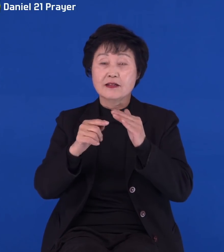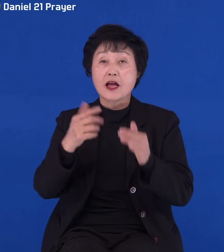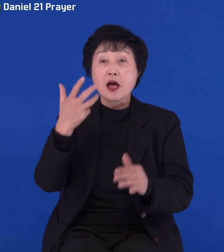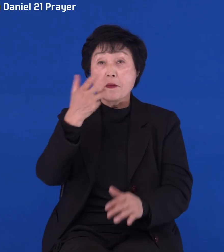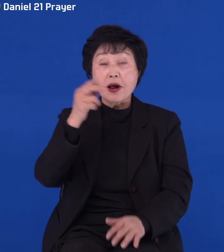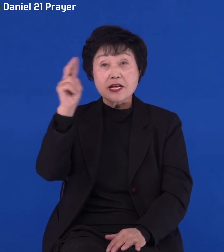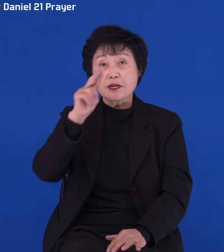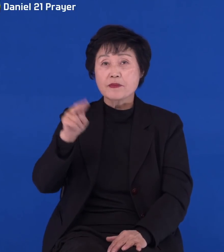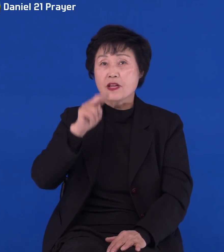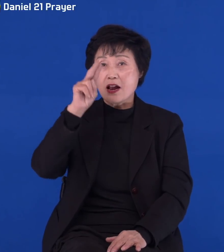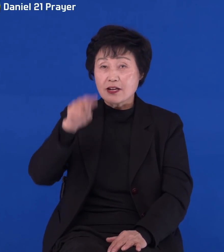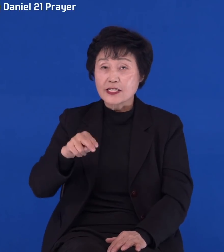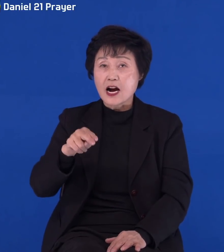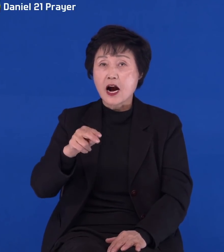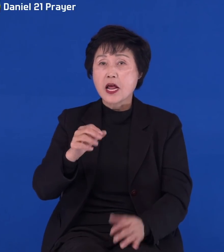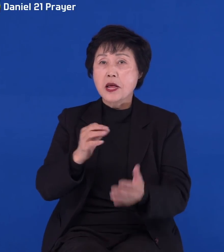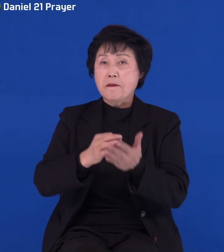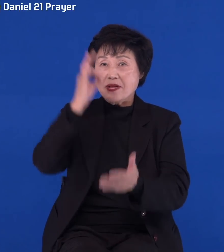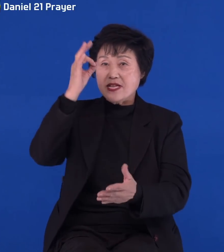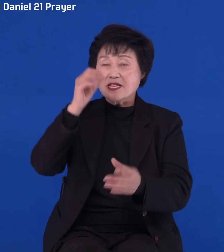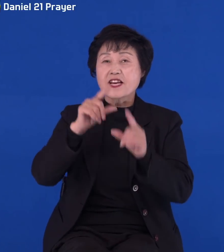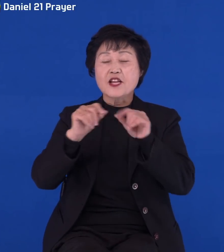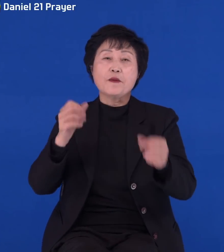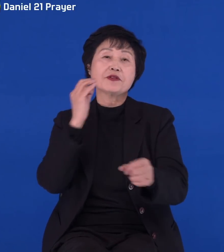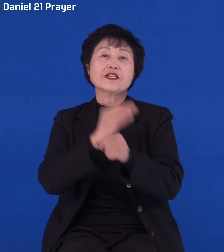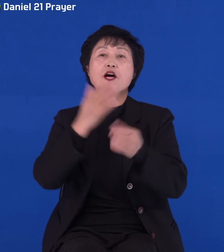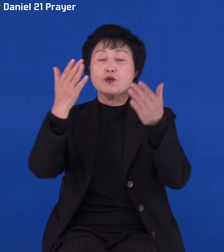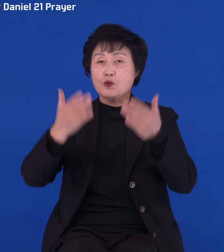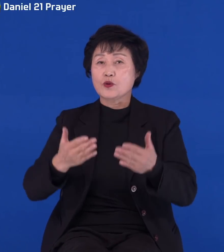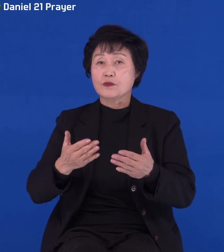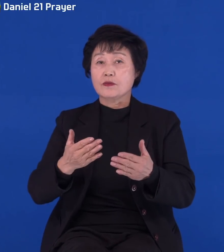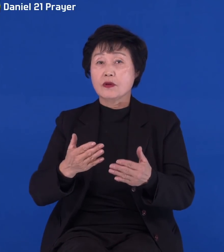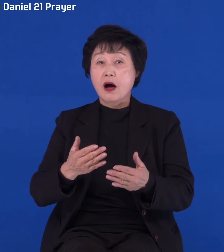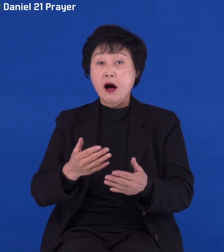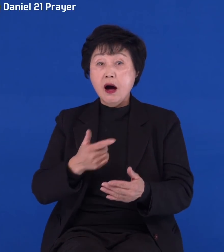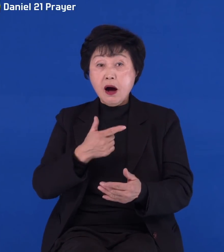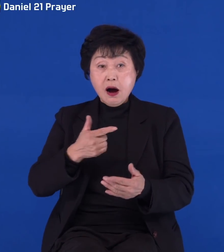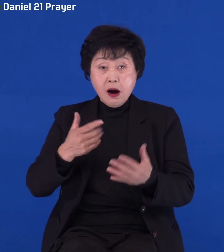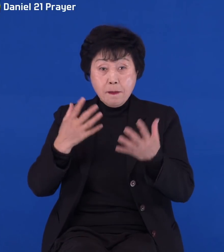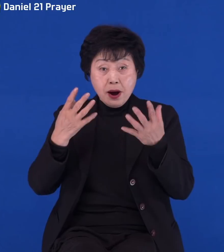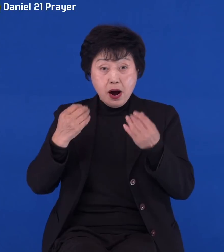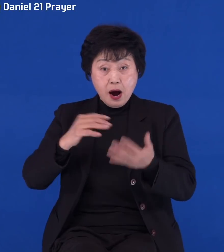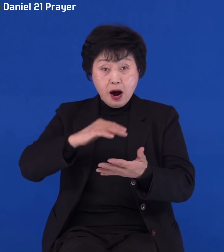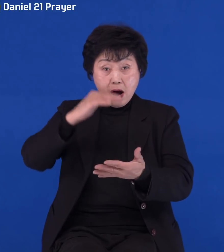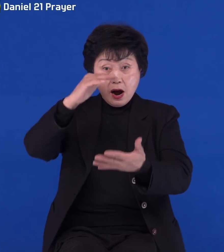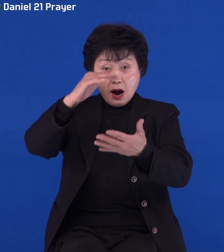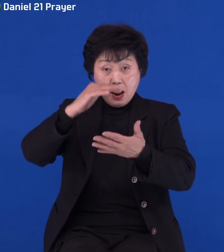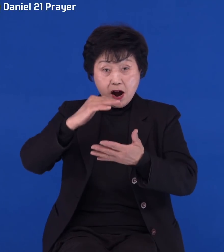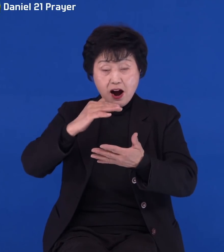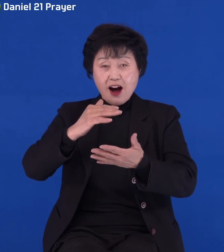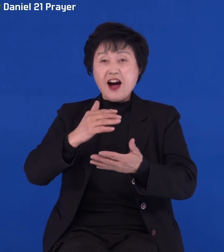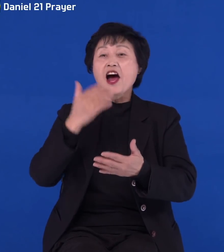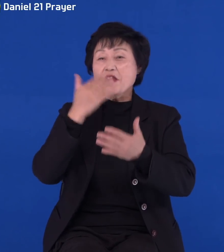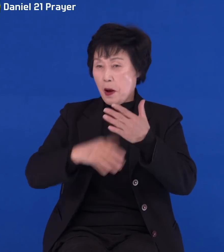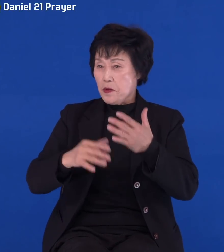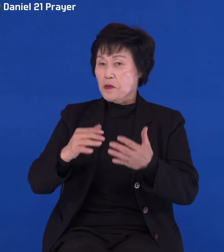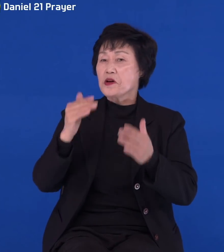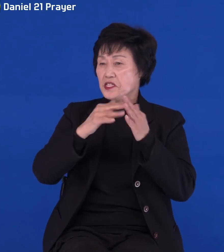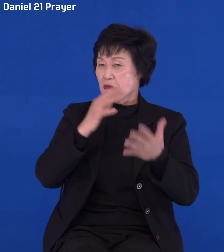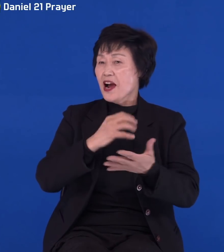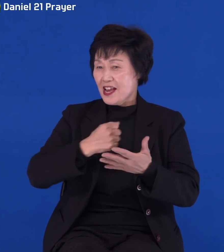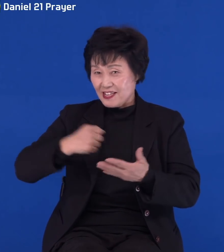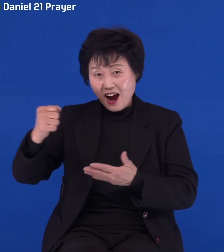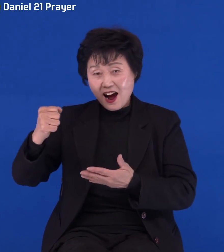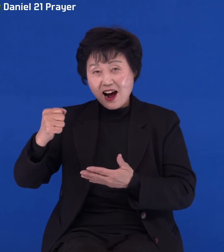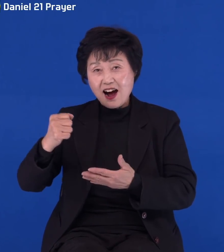요리하고 랍스터하고 대게하고 LA 갈비 사준 거예요. 이모부 너무 많아요. 그랬더니 저희 이모부가 너무 쿨하게, 남원은 싸가. 그리고 갑자기